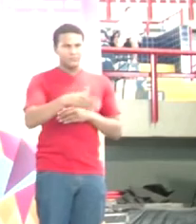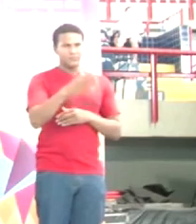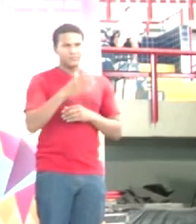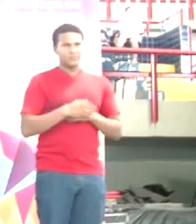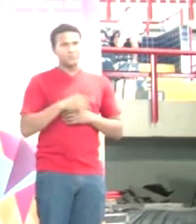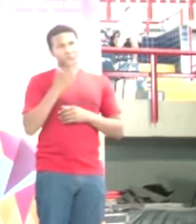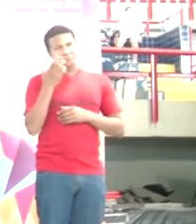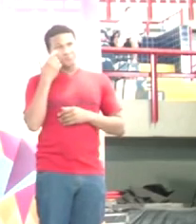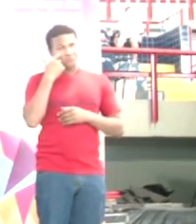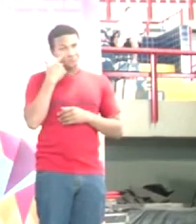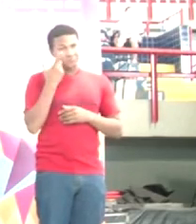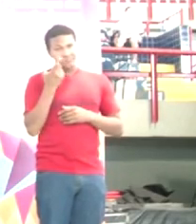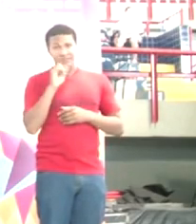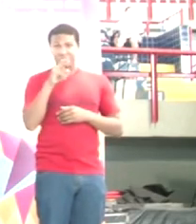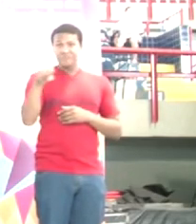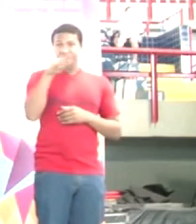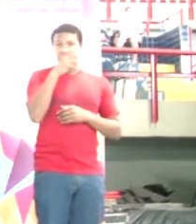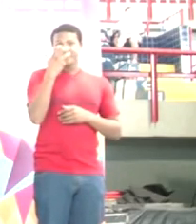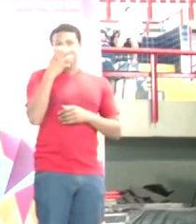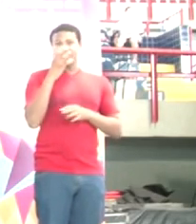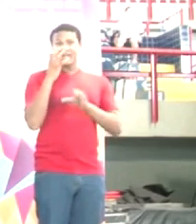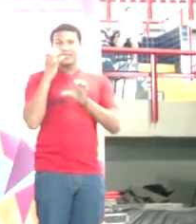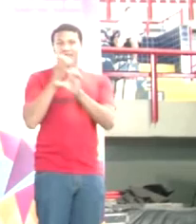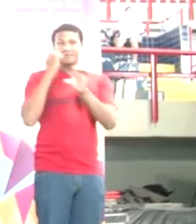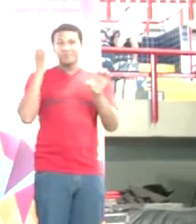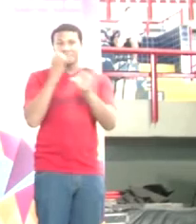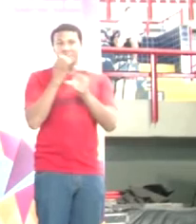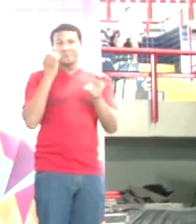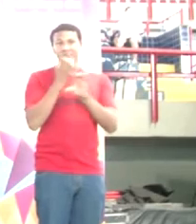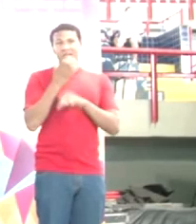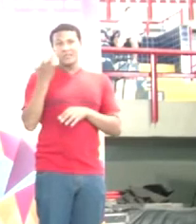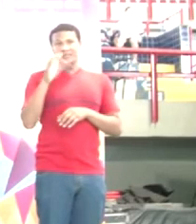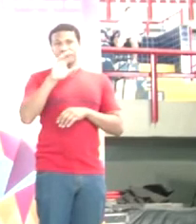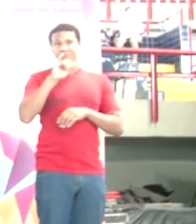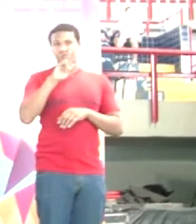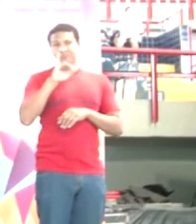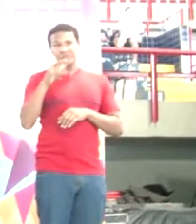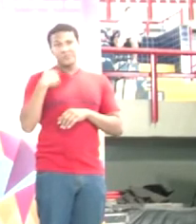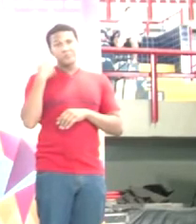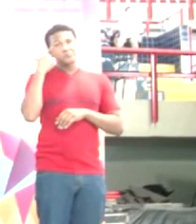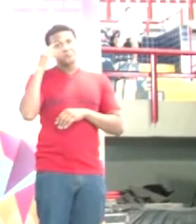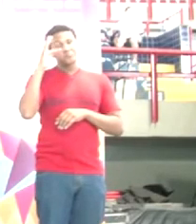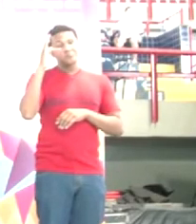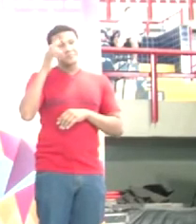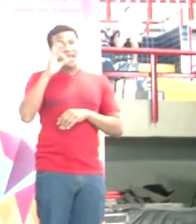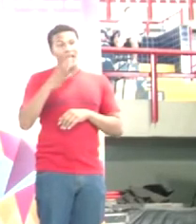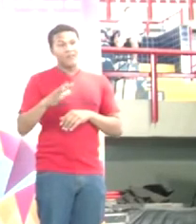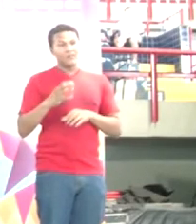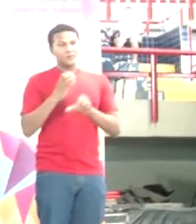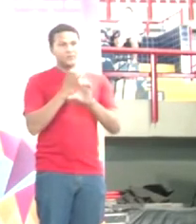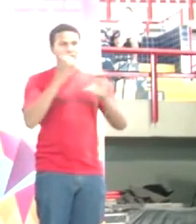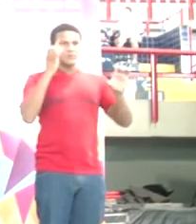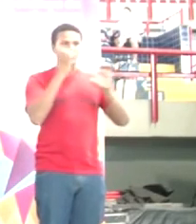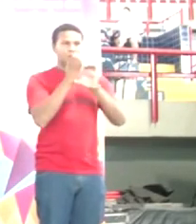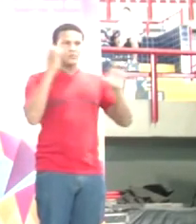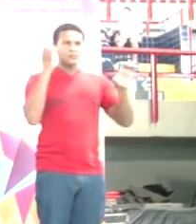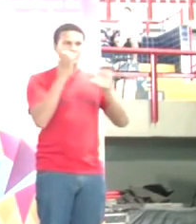papai aqui como colega de sala, tá? Então, simbora. Questão de número